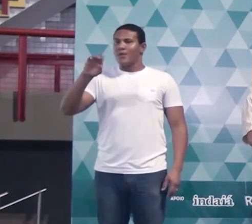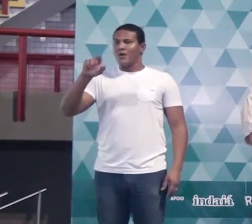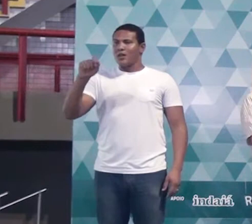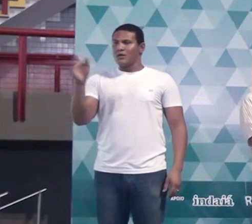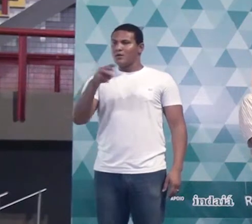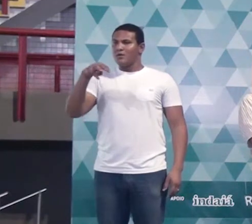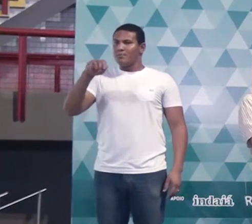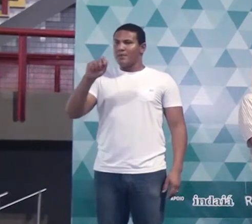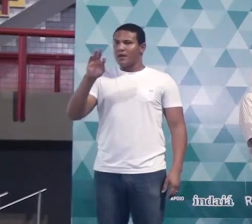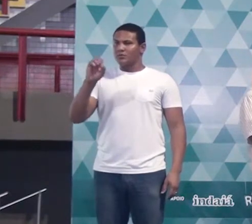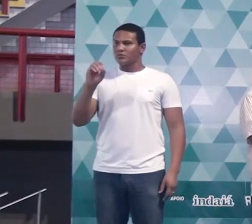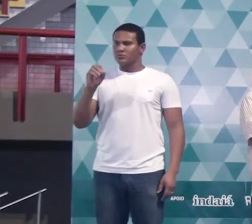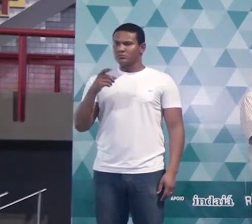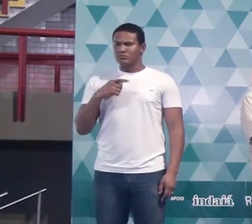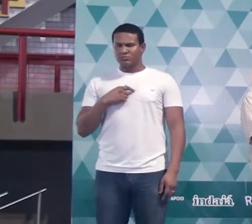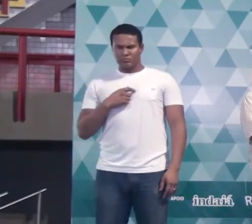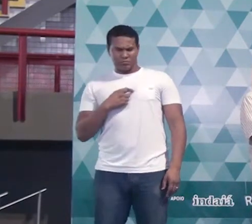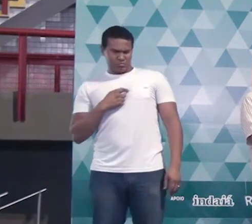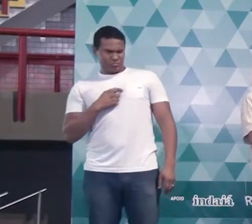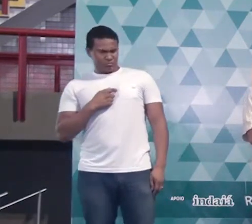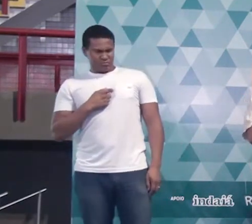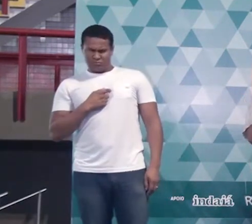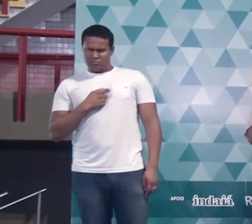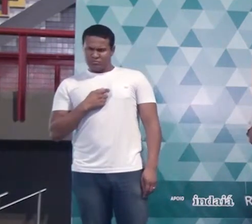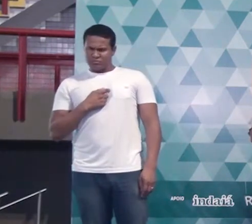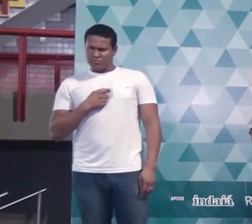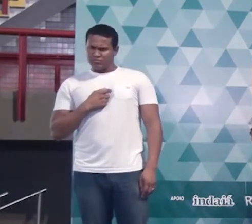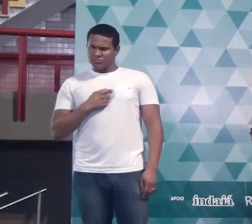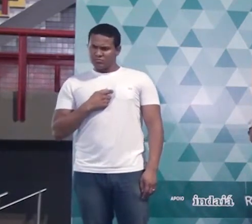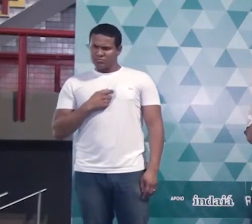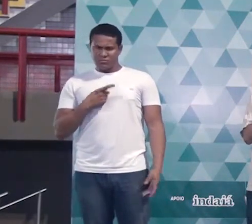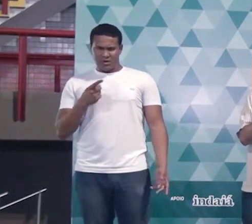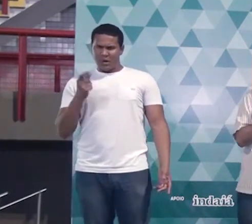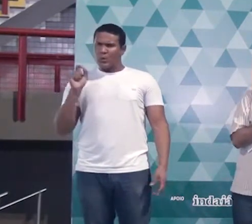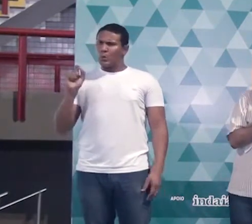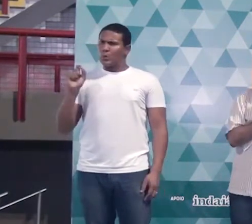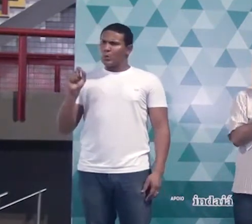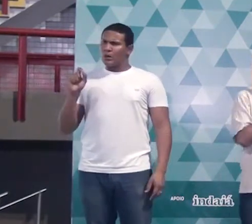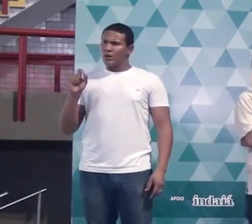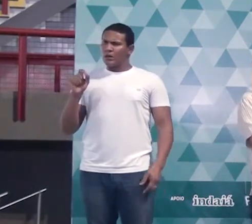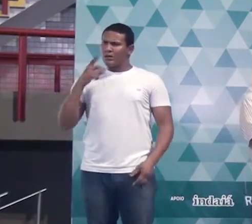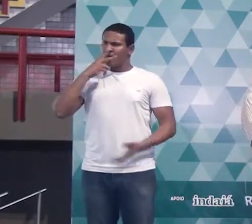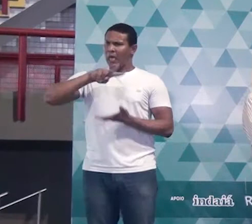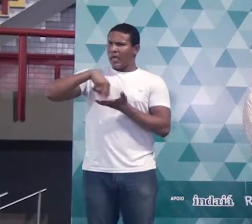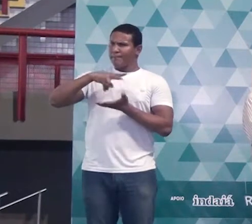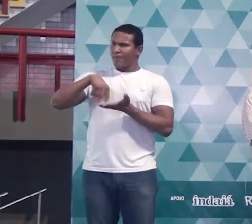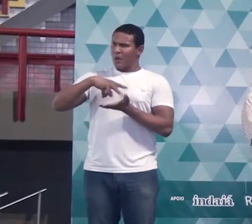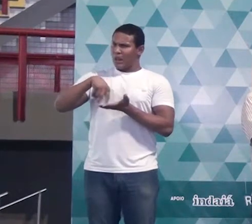Ele vai pensar que é o quê? Uma swingueira na selva, né? Peguei rebola no mato.